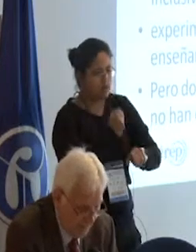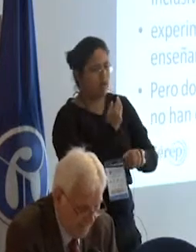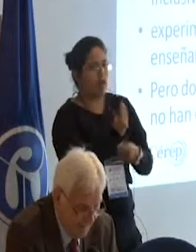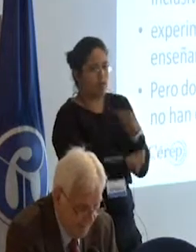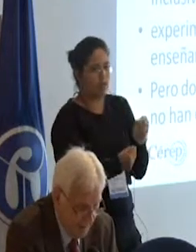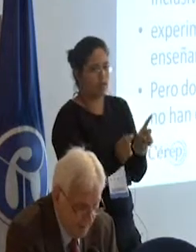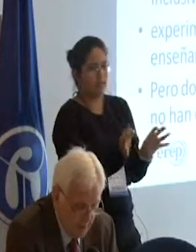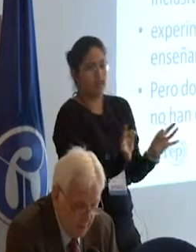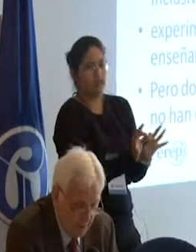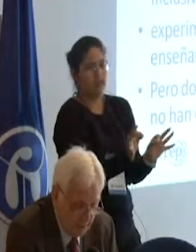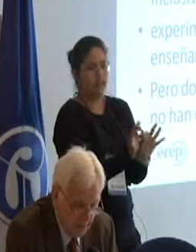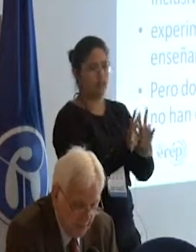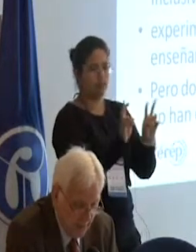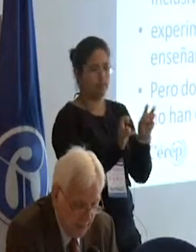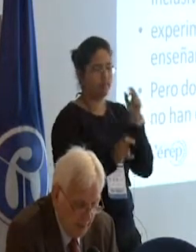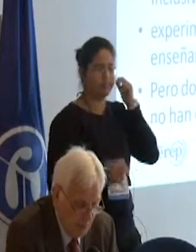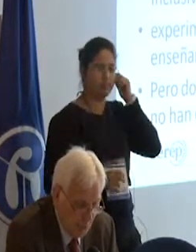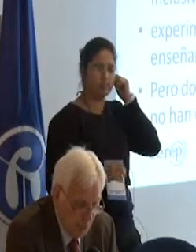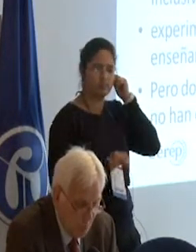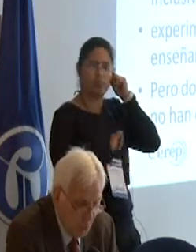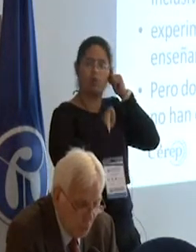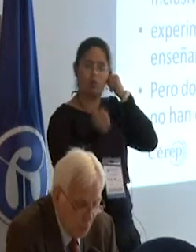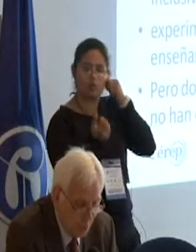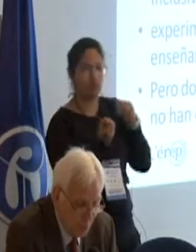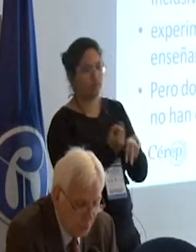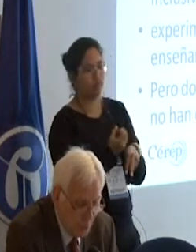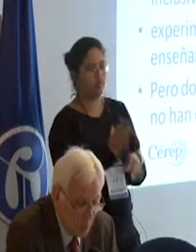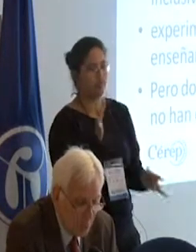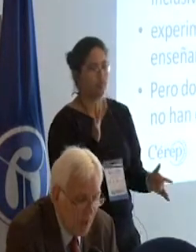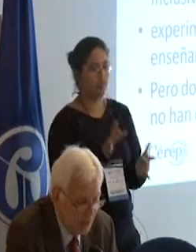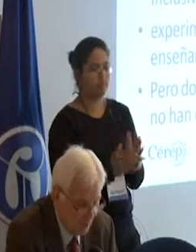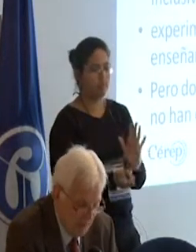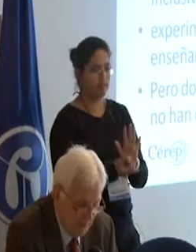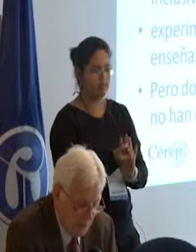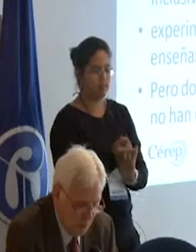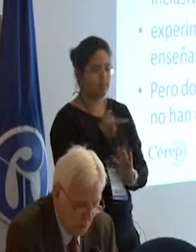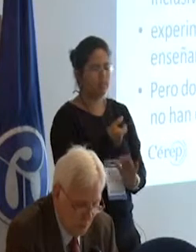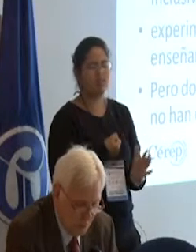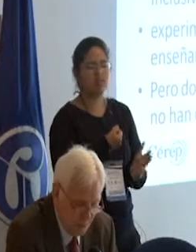simplificación. Otra profesora de matemáticas dice